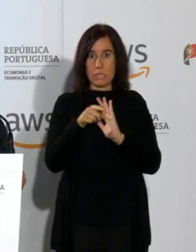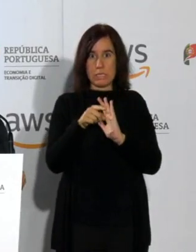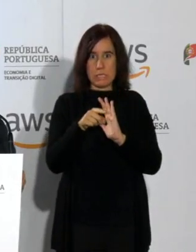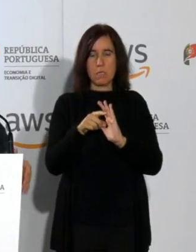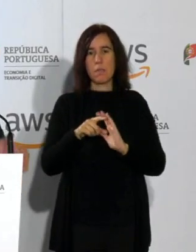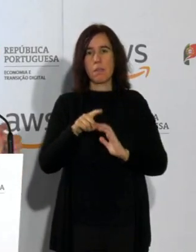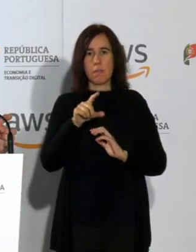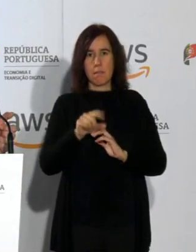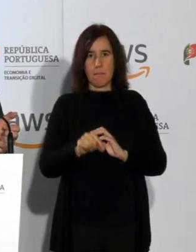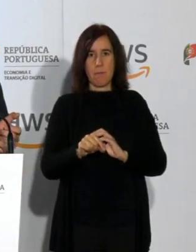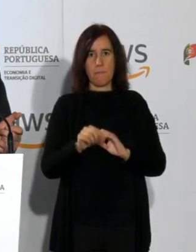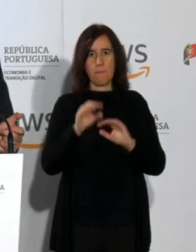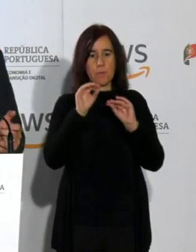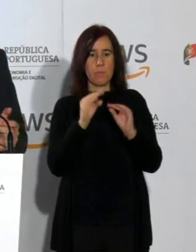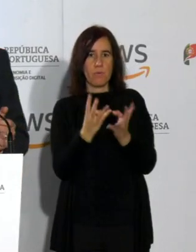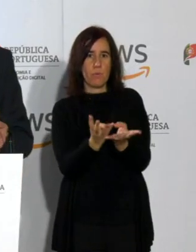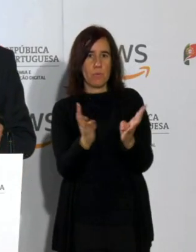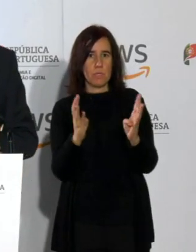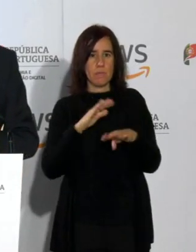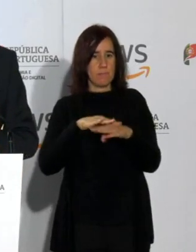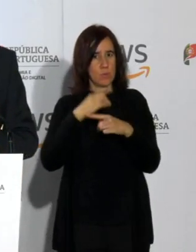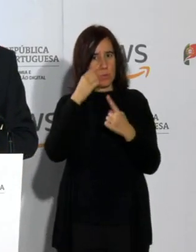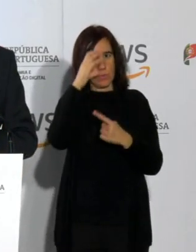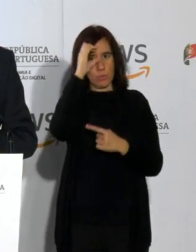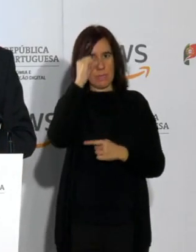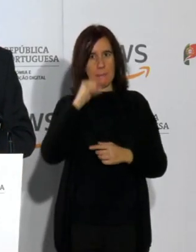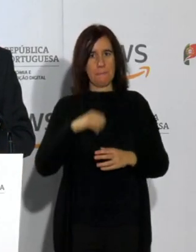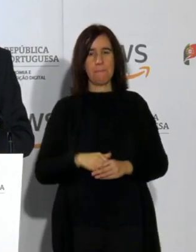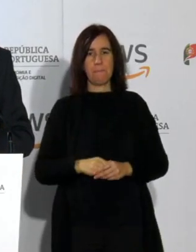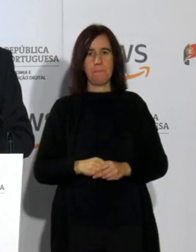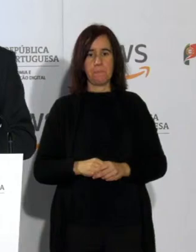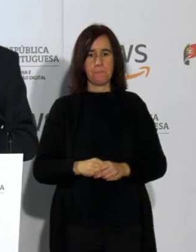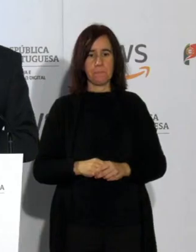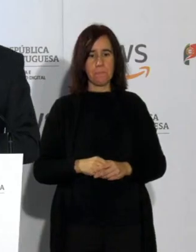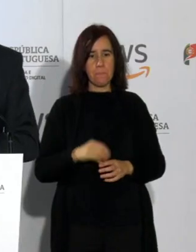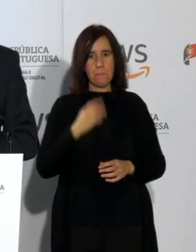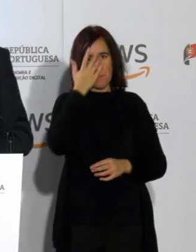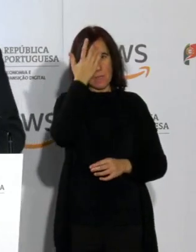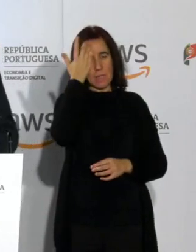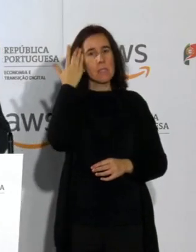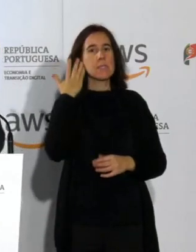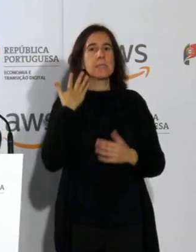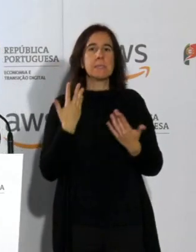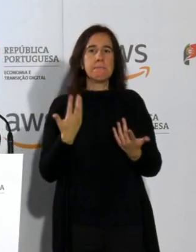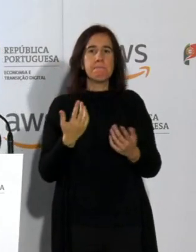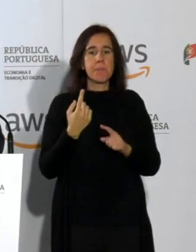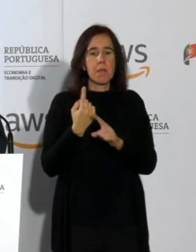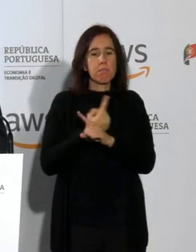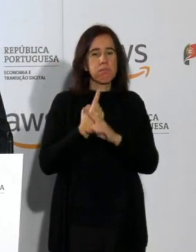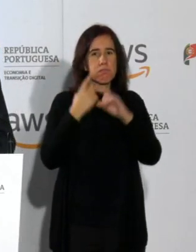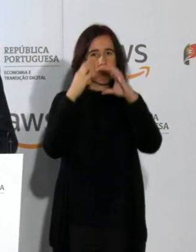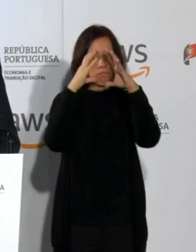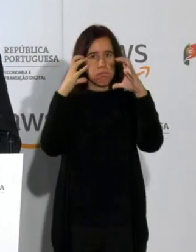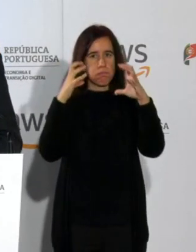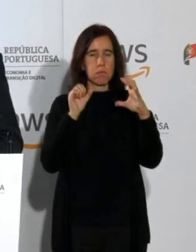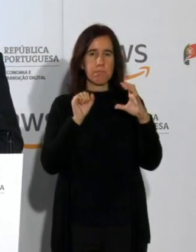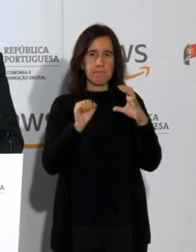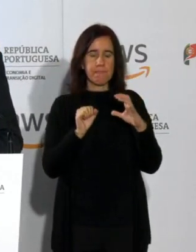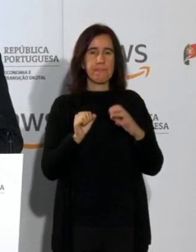e também à formação da administração pública. A computação em nuvem